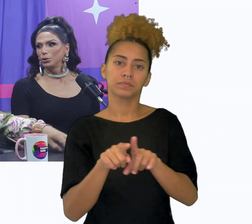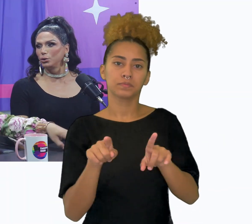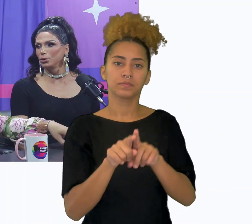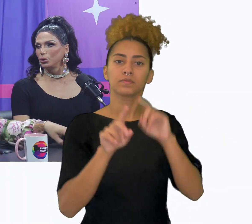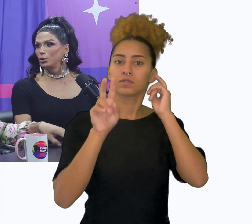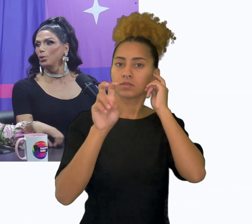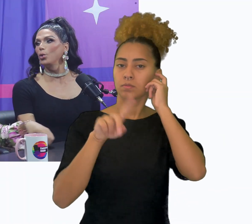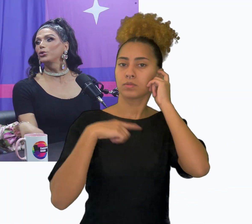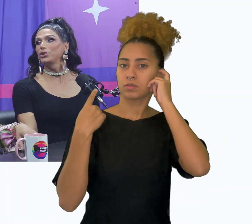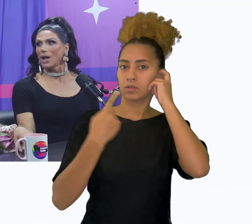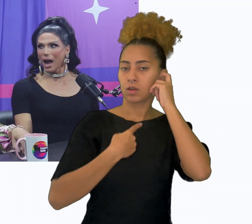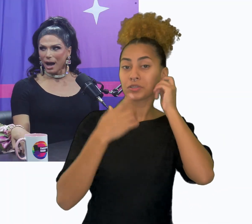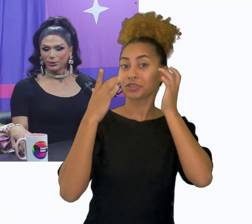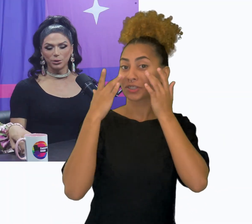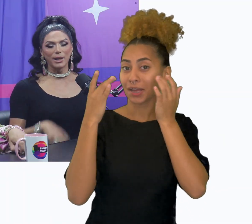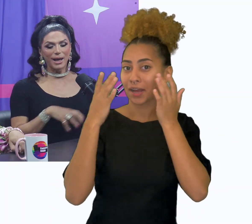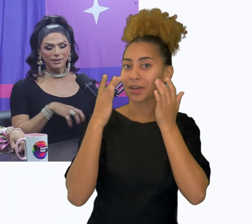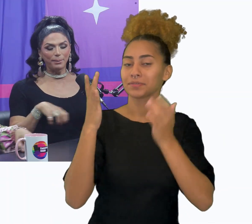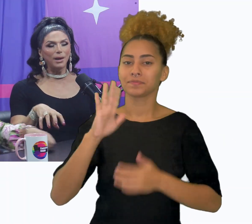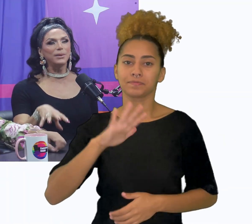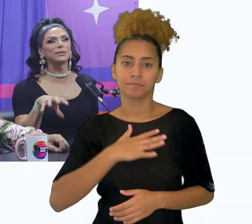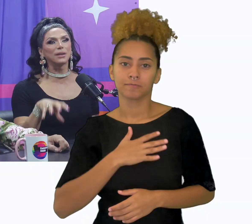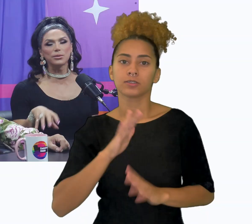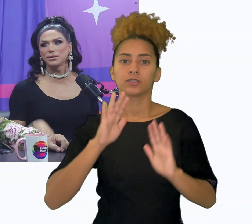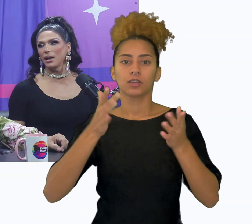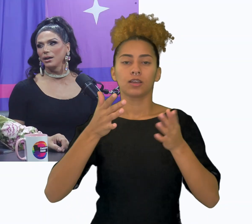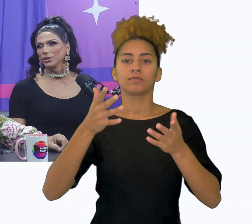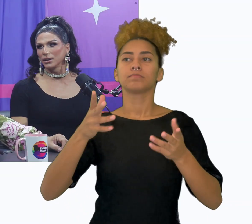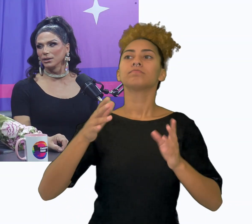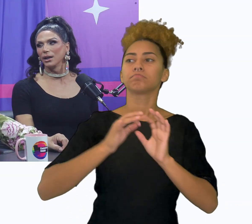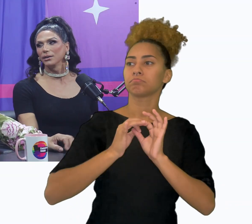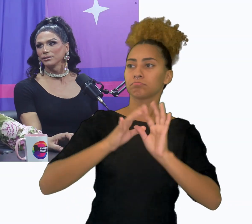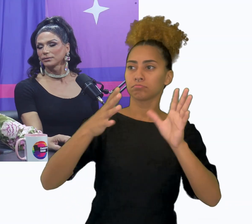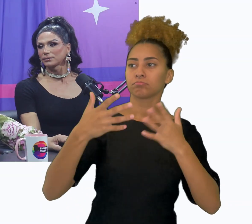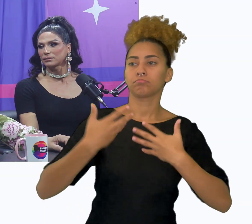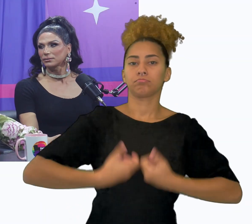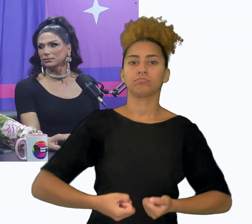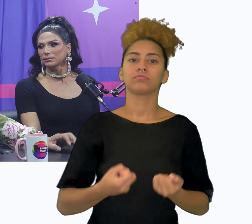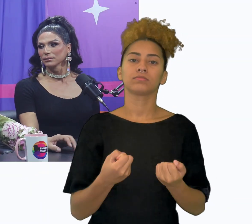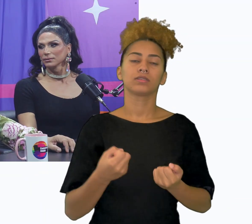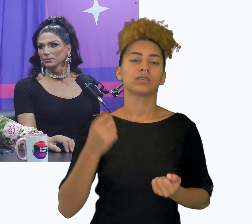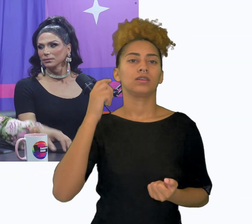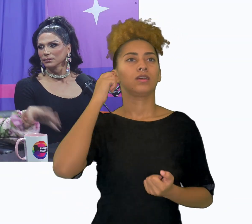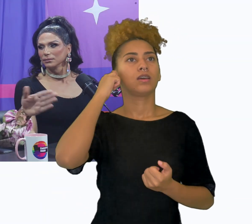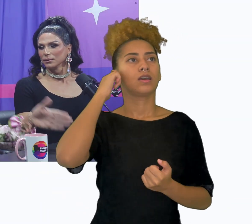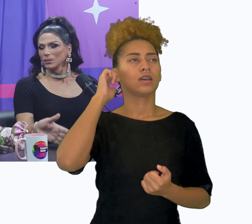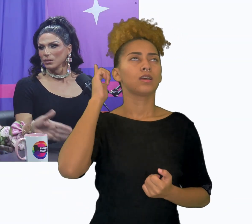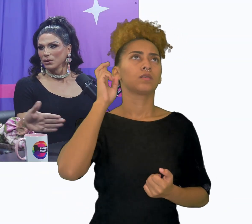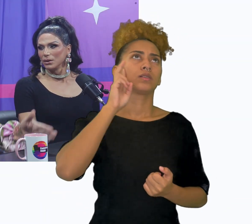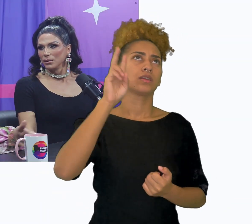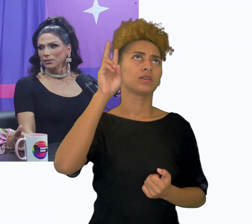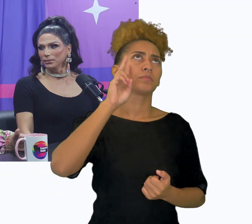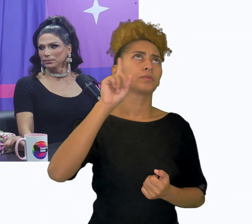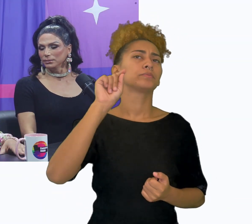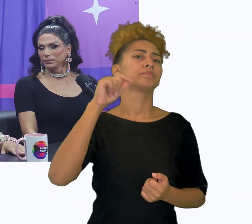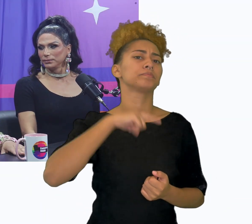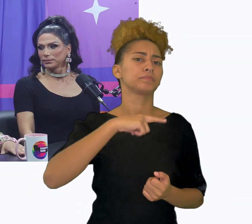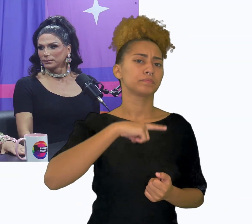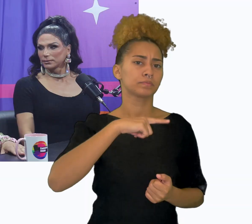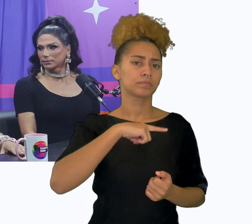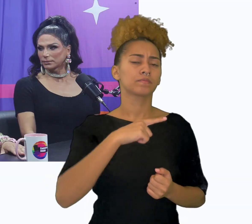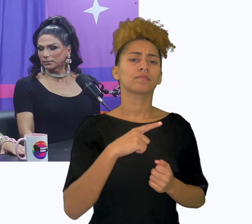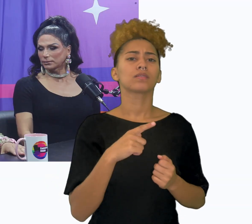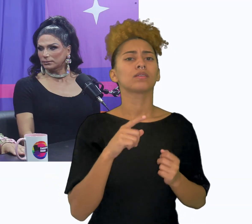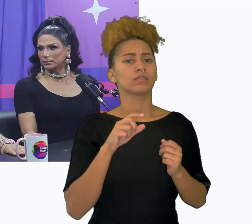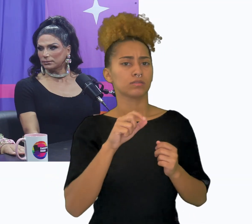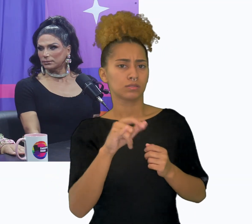do envolvimento da gente com o teatro, né? Dessa permissão cênica, né? E aí eu lembro, assim, pra gente chegar nesses outros